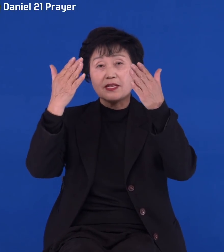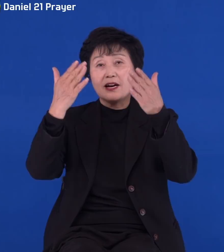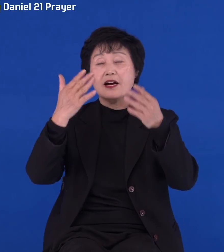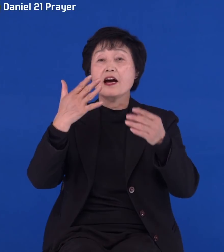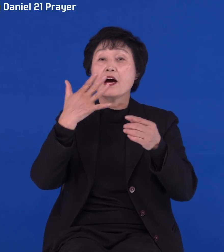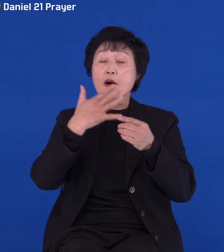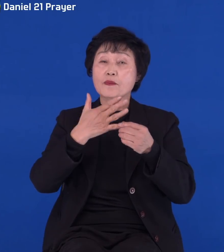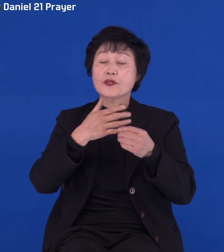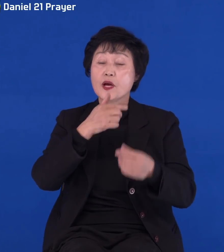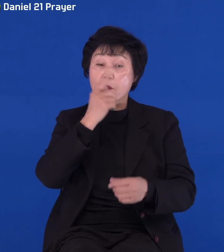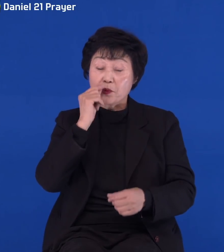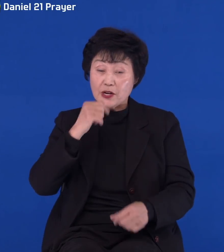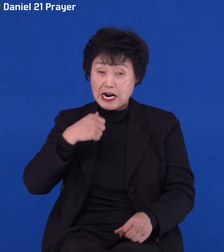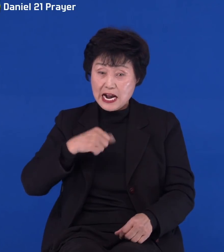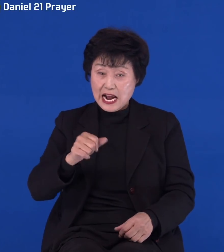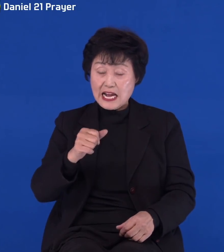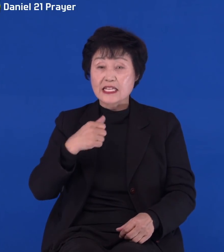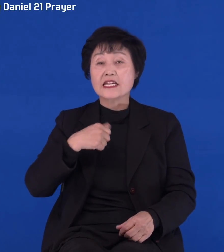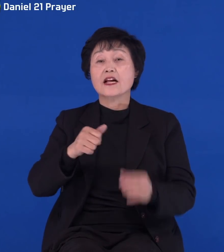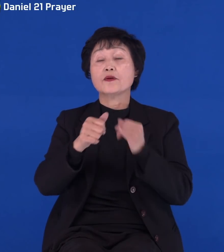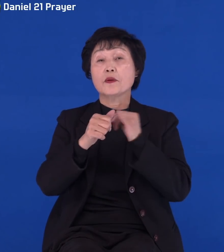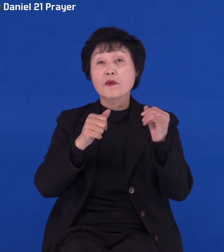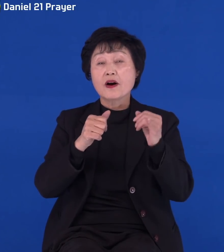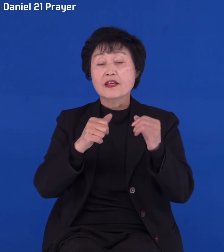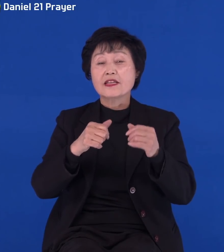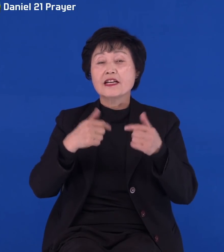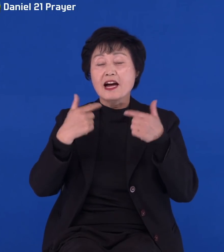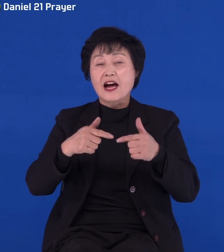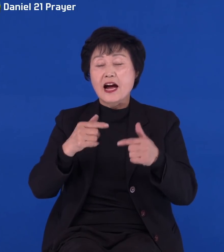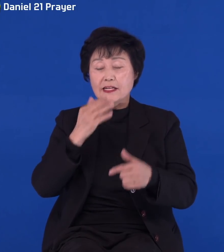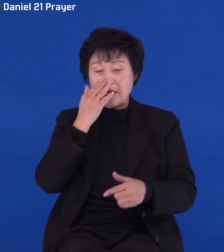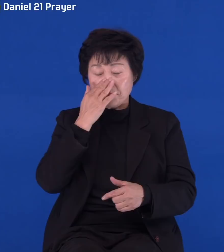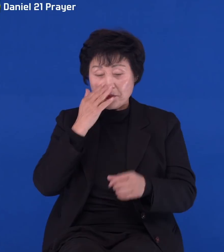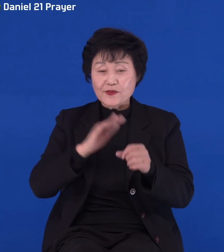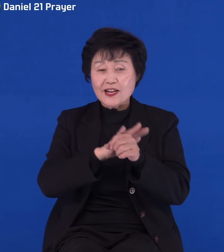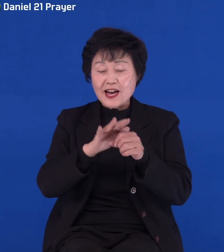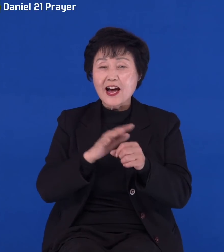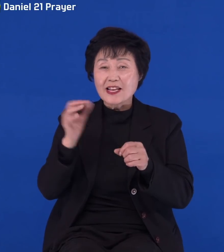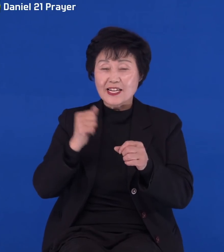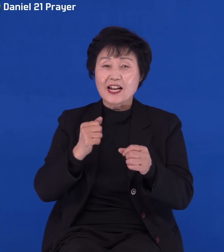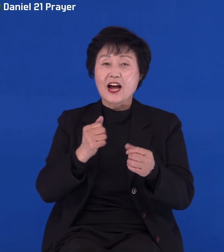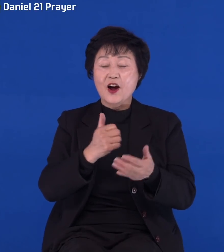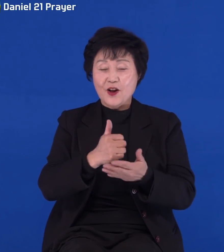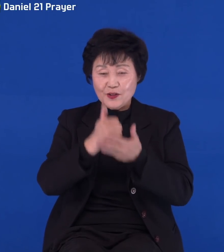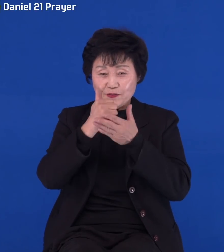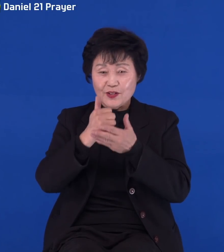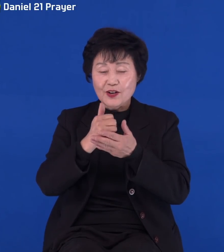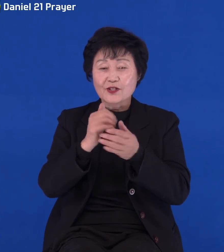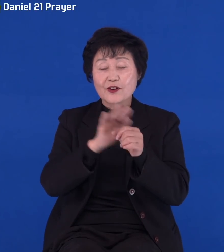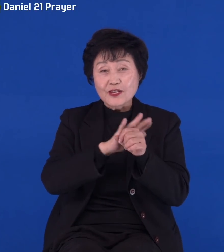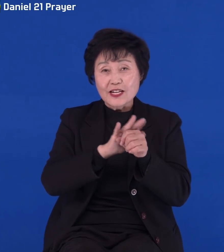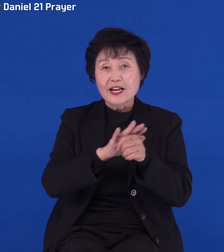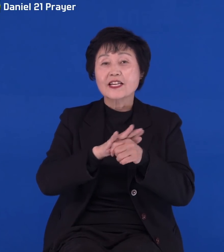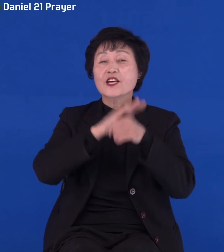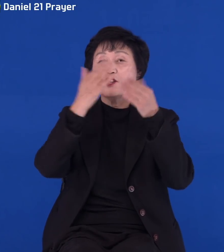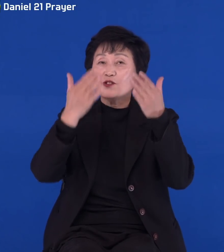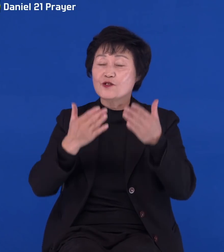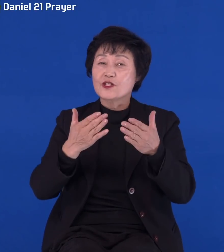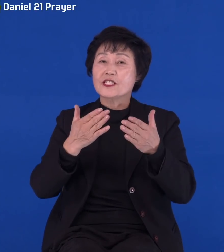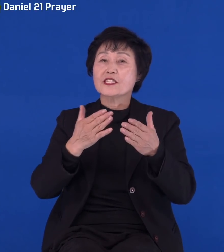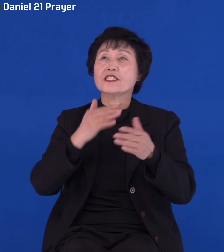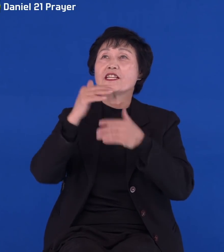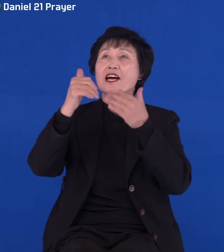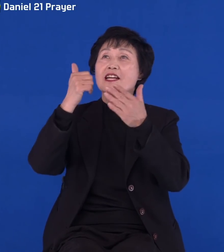부족한 아들과 며느리를 항상 사랑과 겸손으로 섬겨주시고 격려해 주시는 어머님을 통해 섬김의 종이 어떤 모습인지를 가르쳐 주신 하나님께